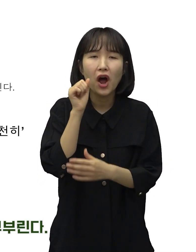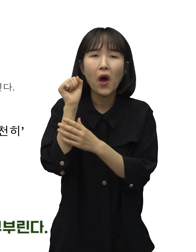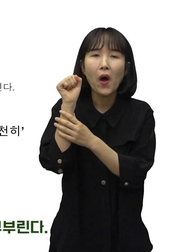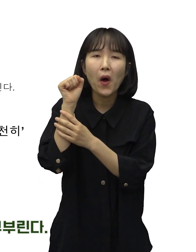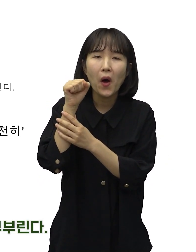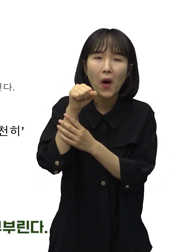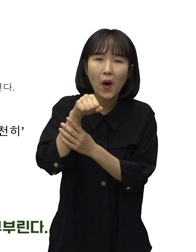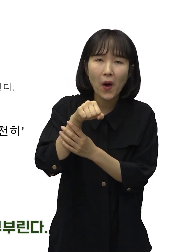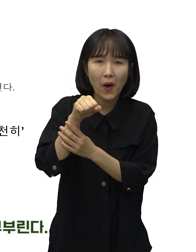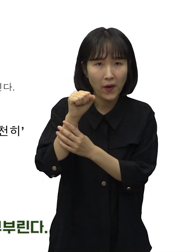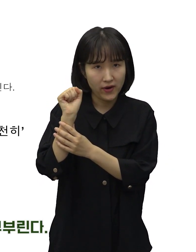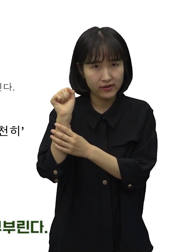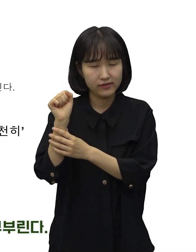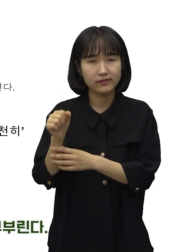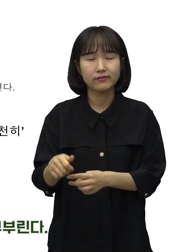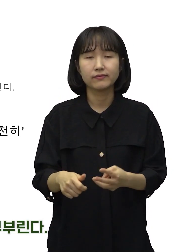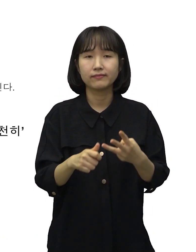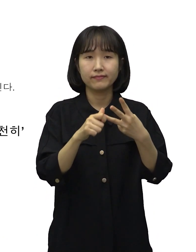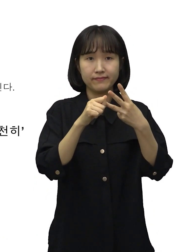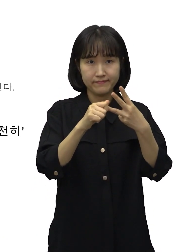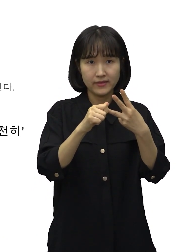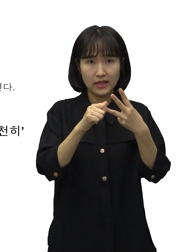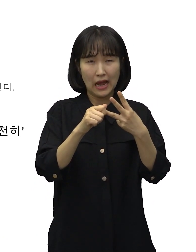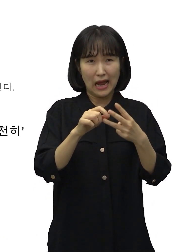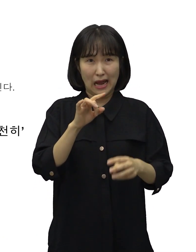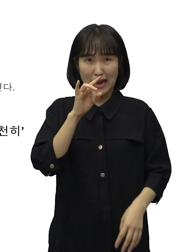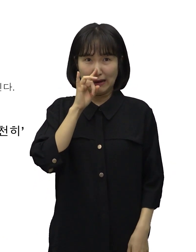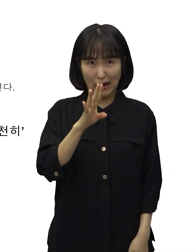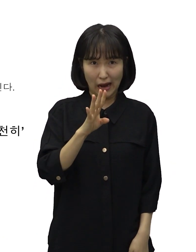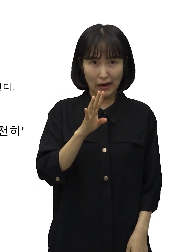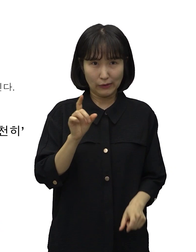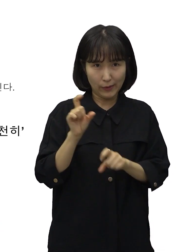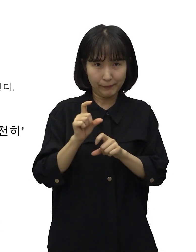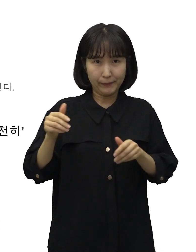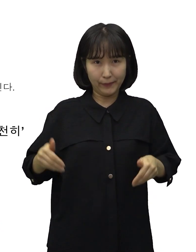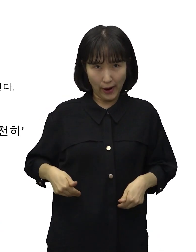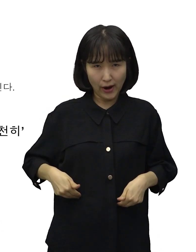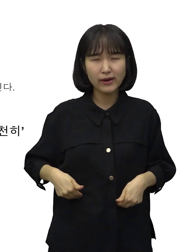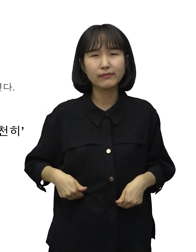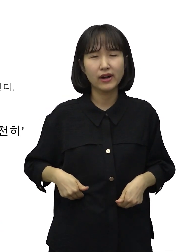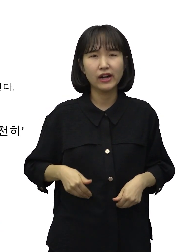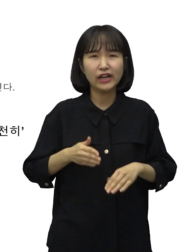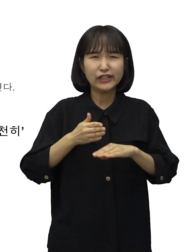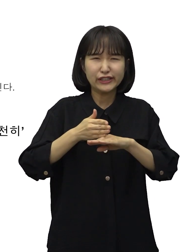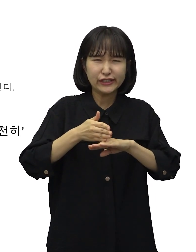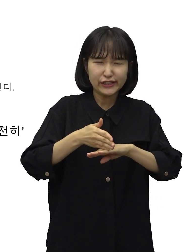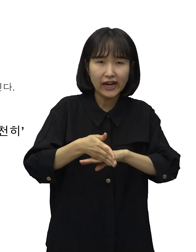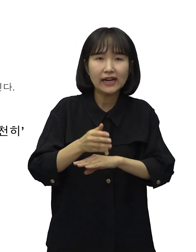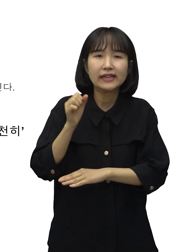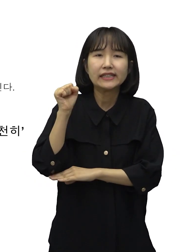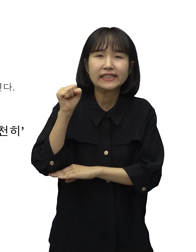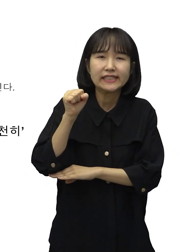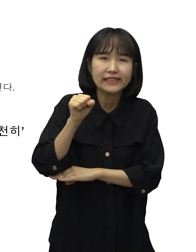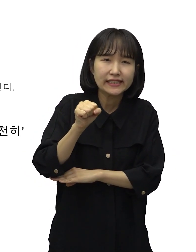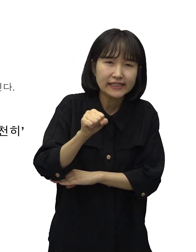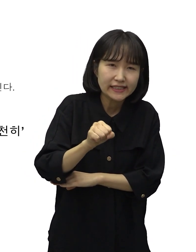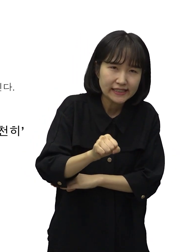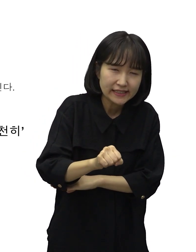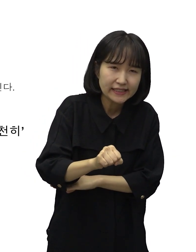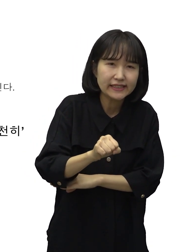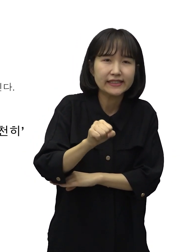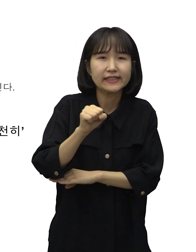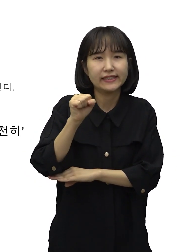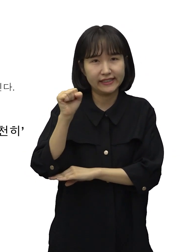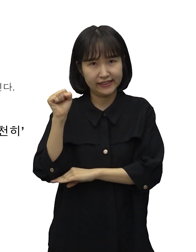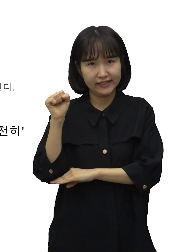한다면 적게 구부린다. 세 번째, 허리를 어느 정도 구부려야 한다면 가능한 한 천천히